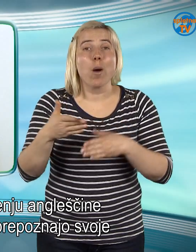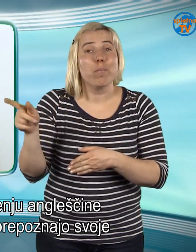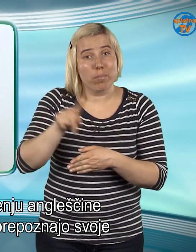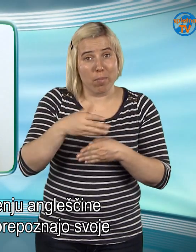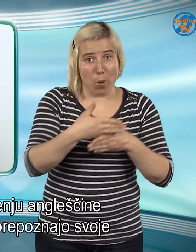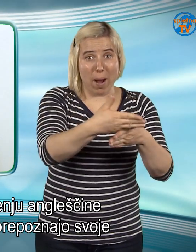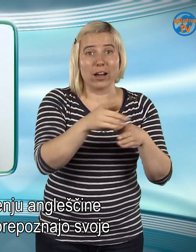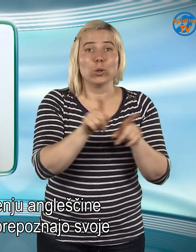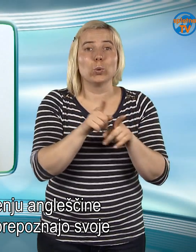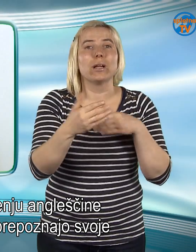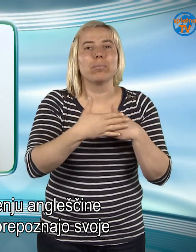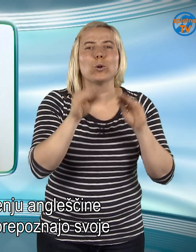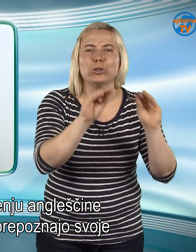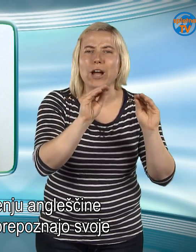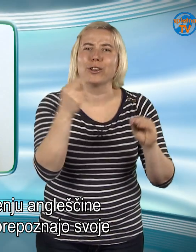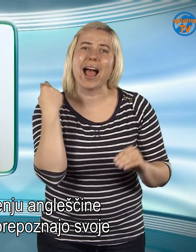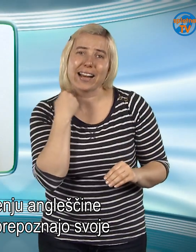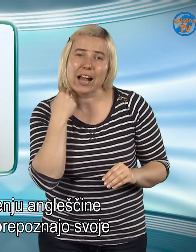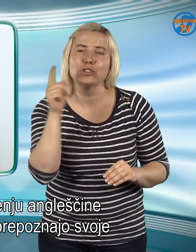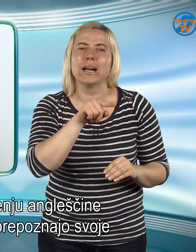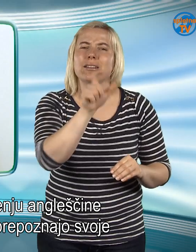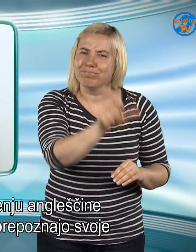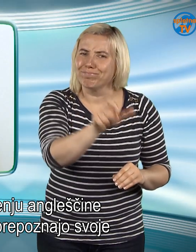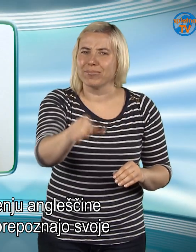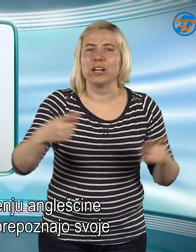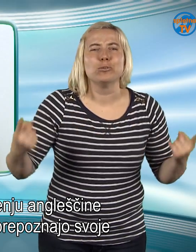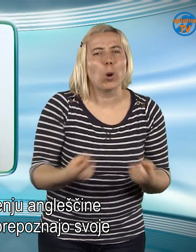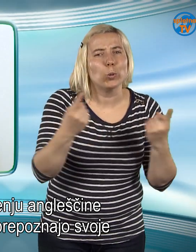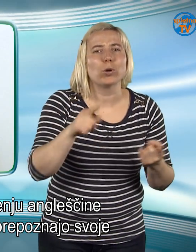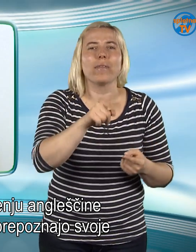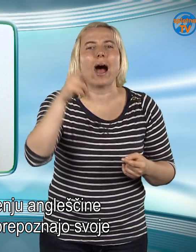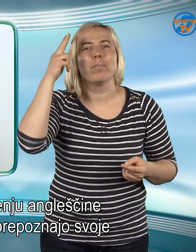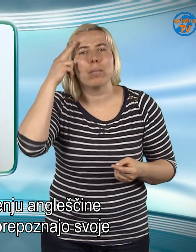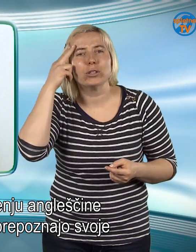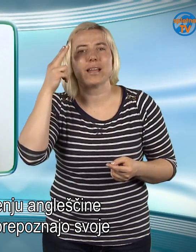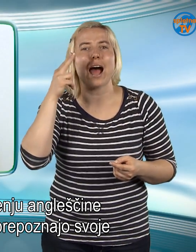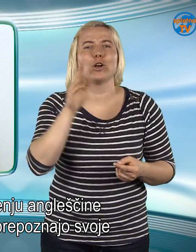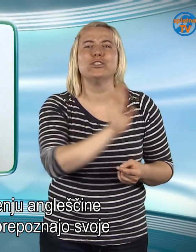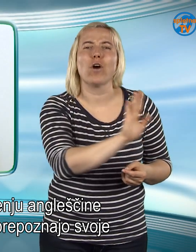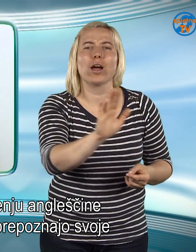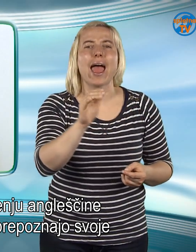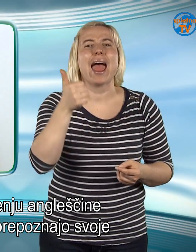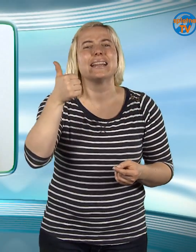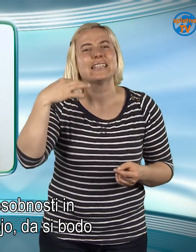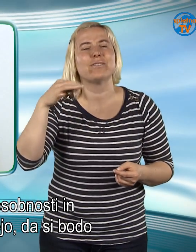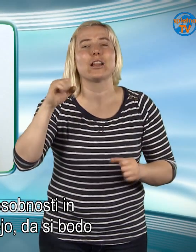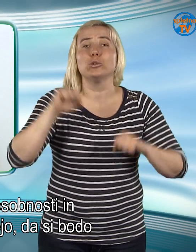Pomaga jim pri učenju angleščine in jih spodbuja, naj prepoznajo svoje edinstvene sposobnosti in jih čim bolj